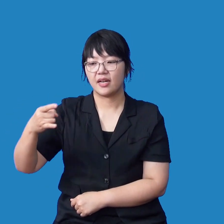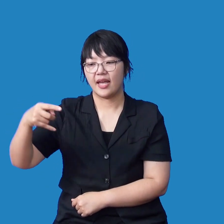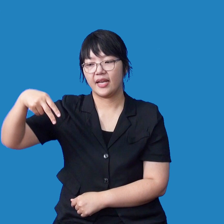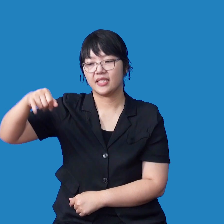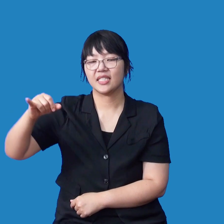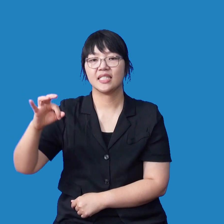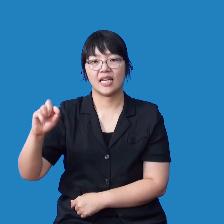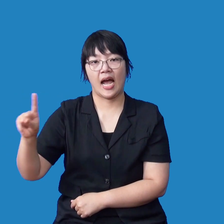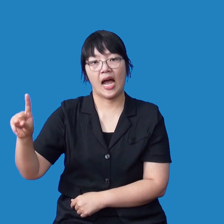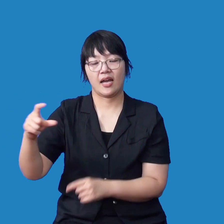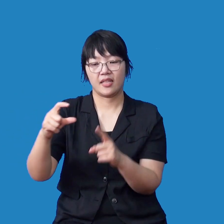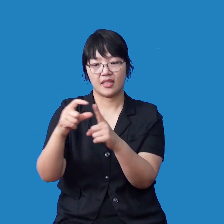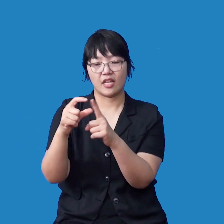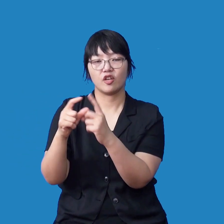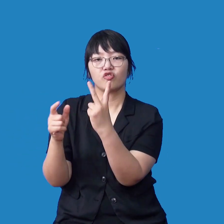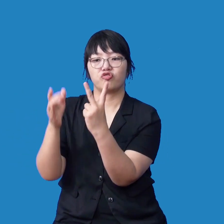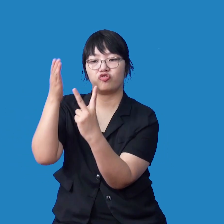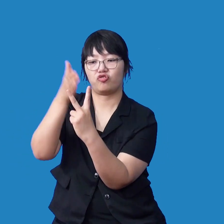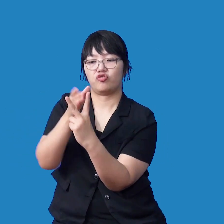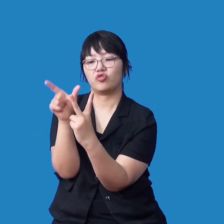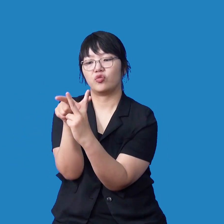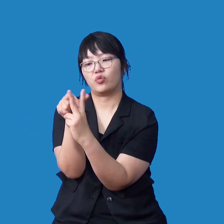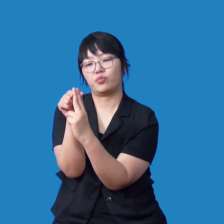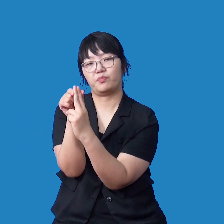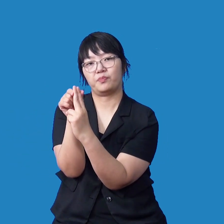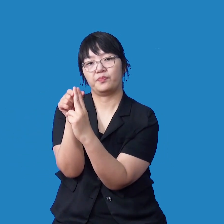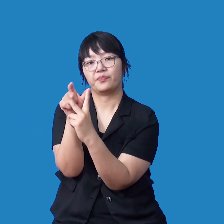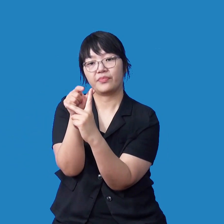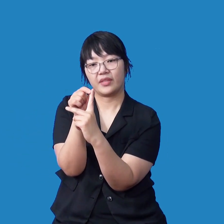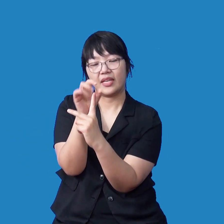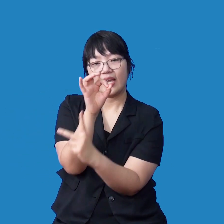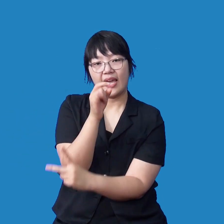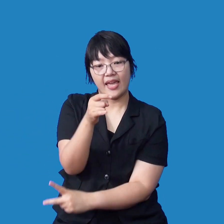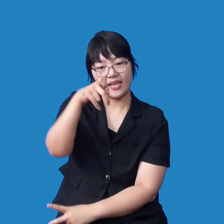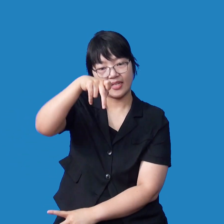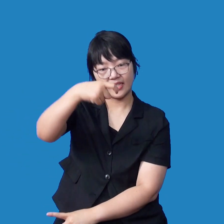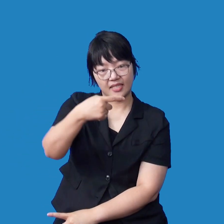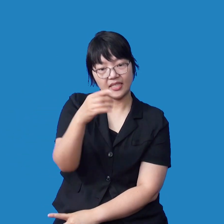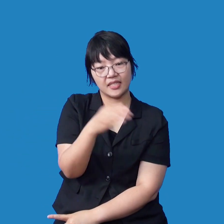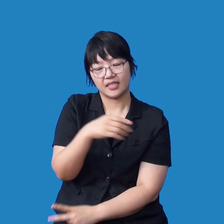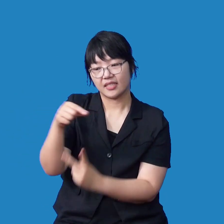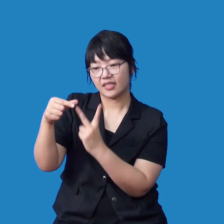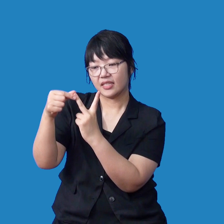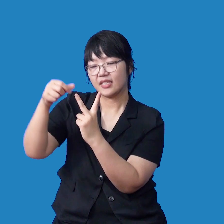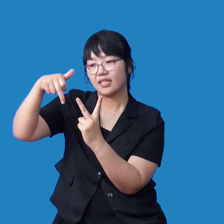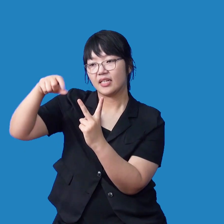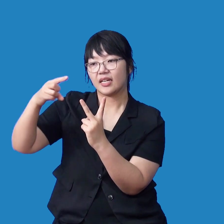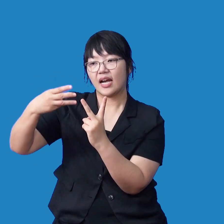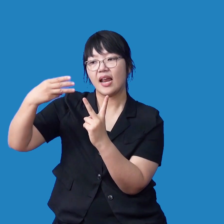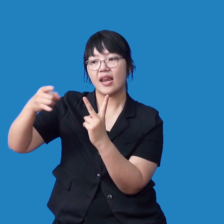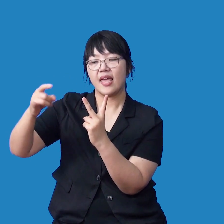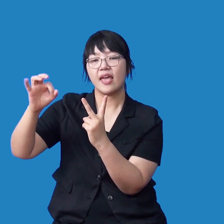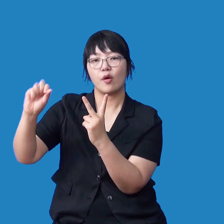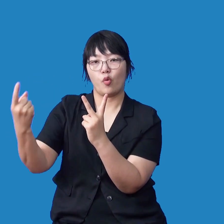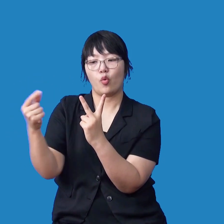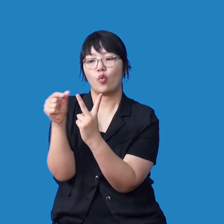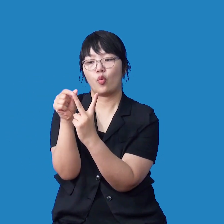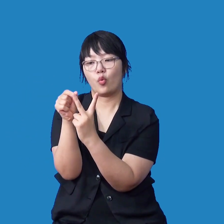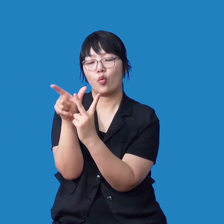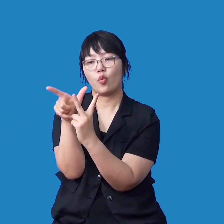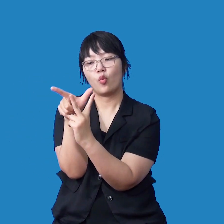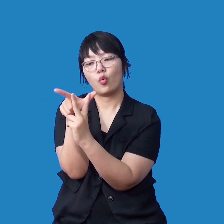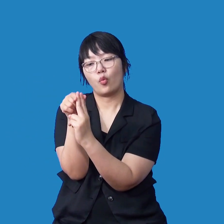단어가 결합했어요. 에크라는 단어와 클레시아, 칼레오. 에크는 영어의 전치사 out of,